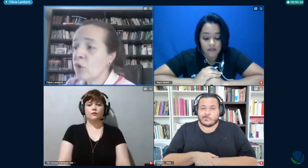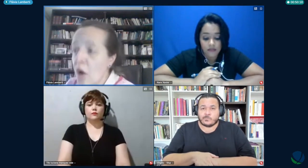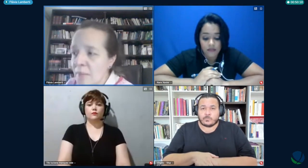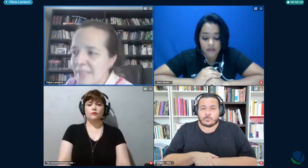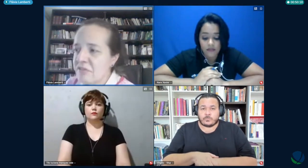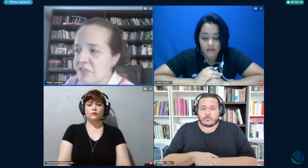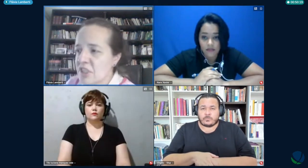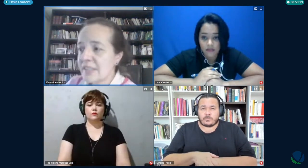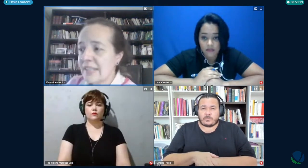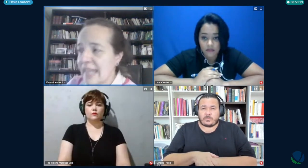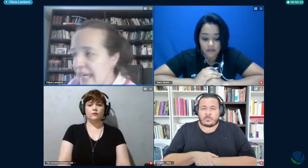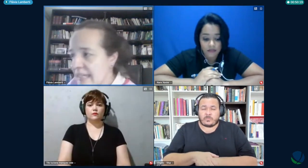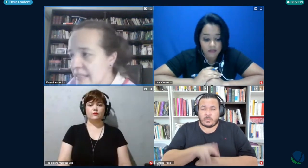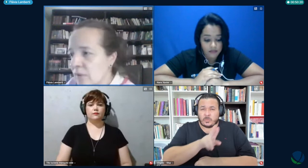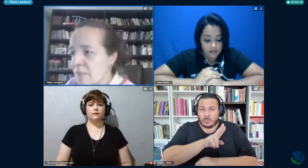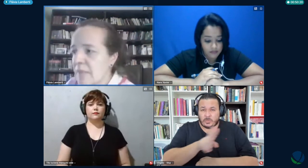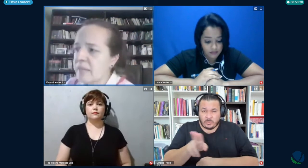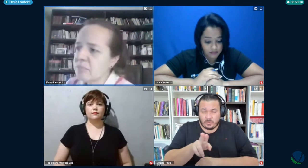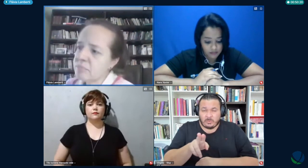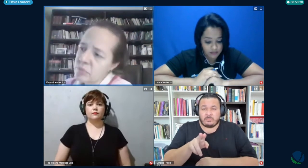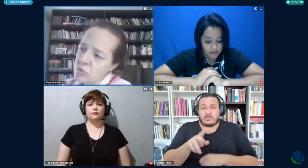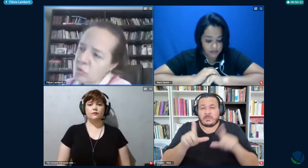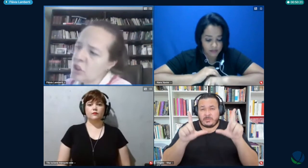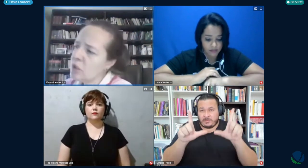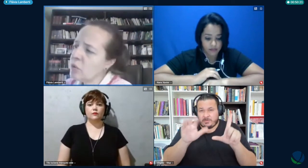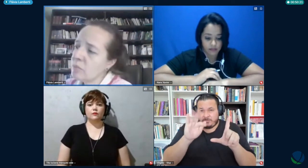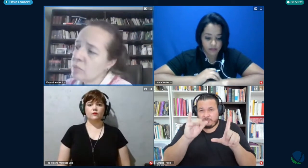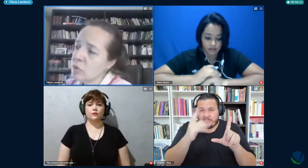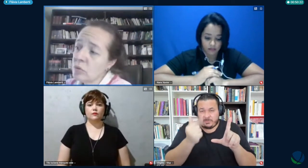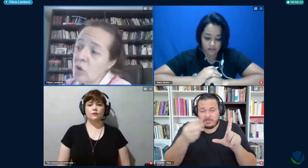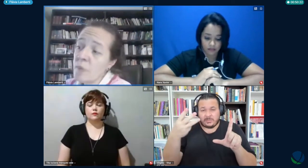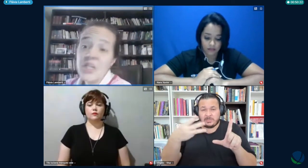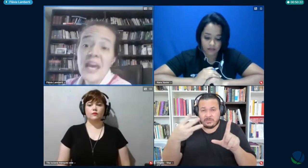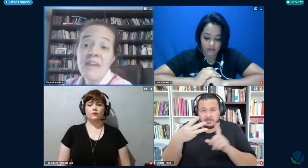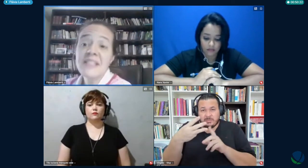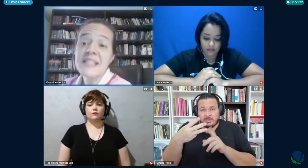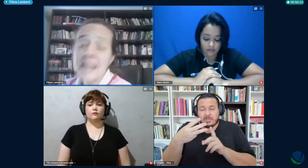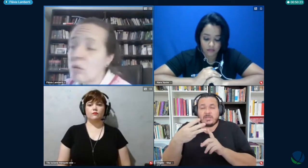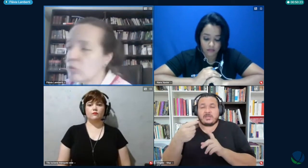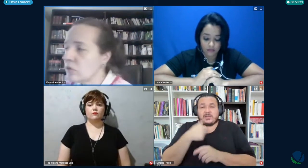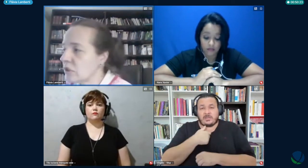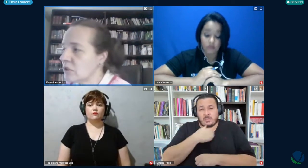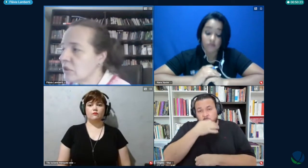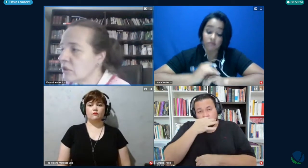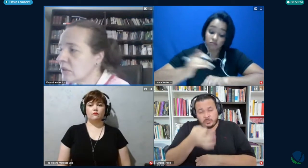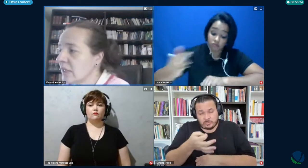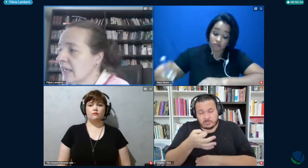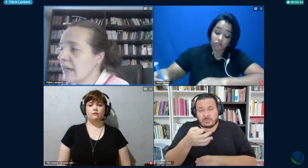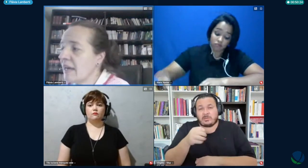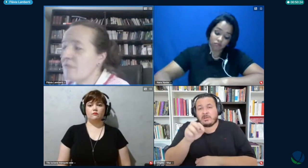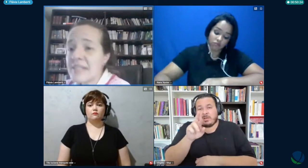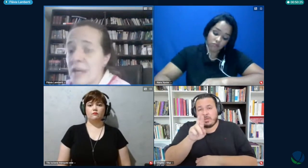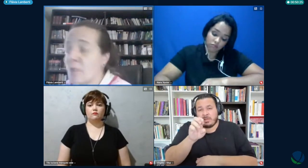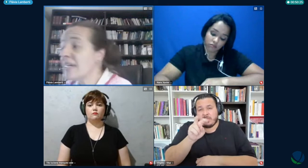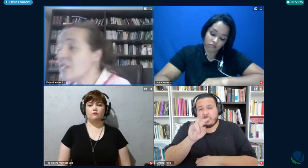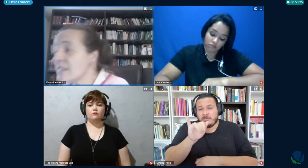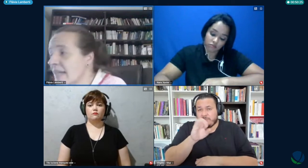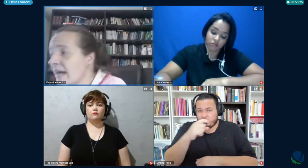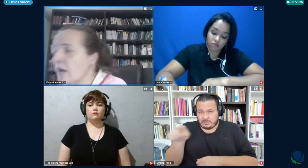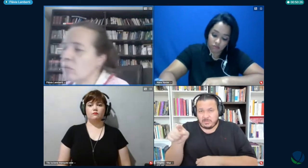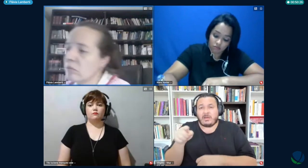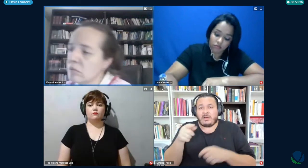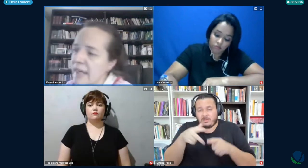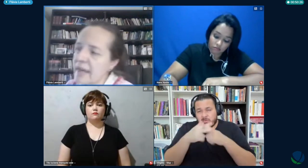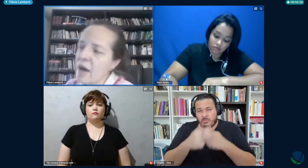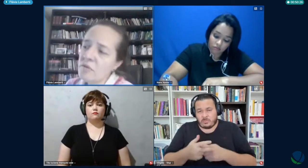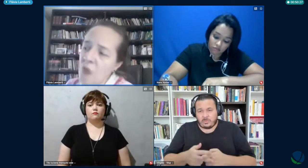O nome da ficha 3, eu também sugiro o nome de revisão, de revisão e